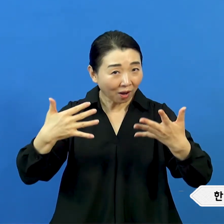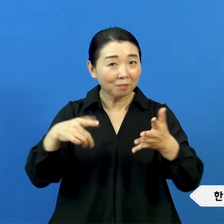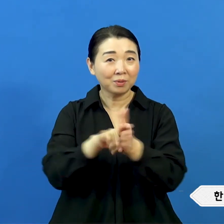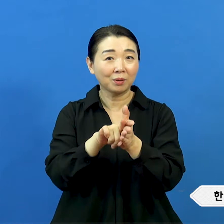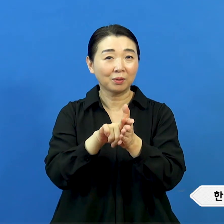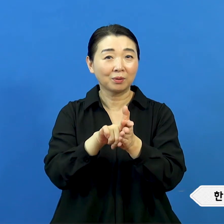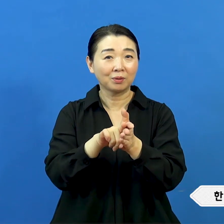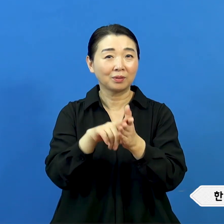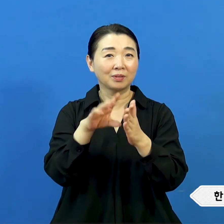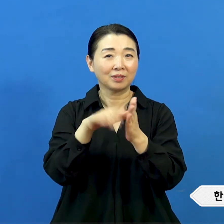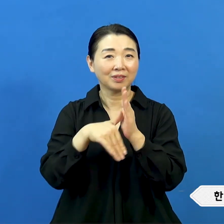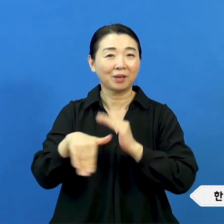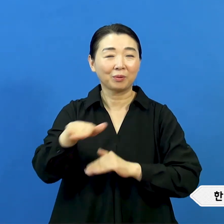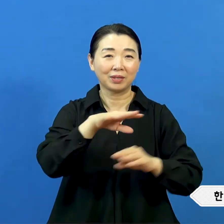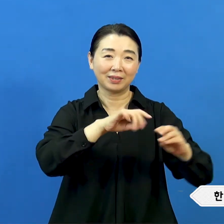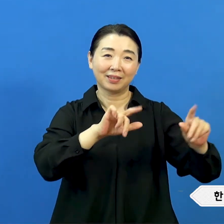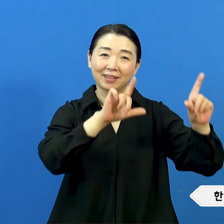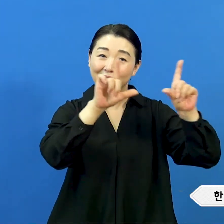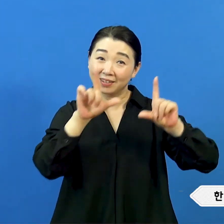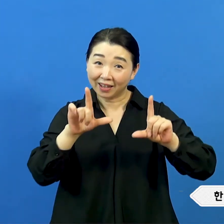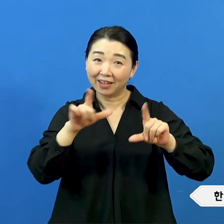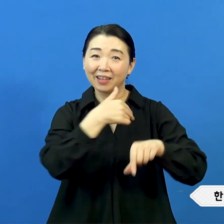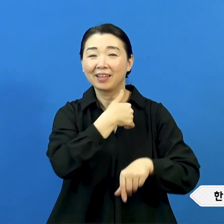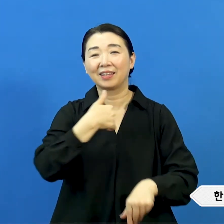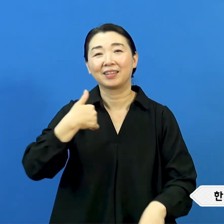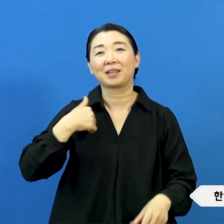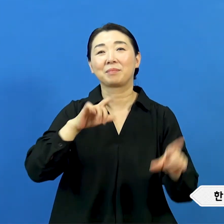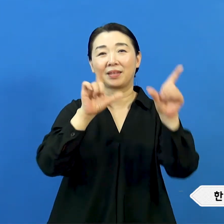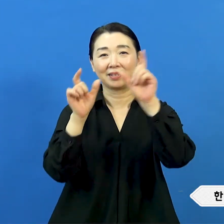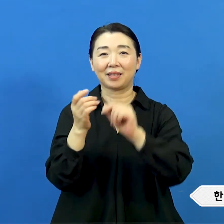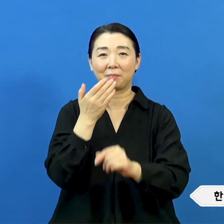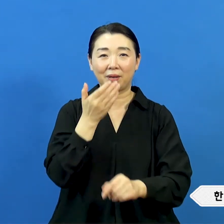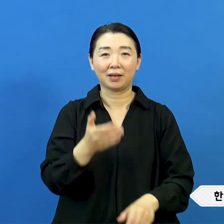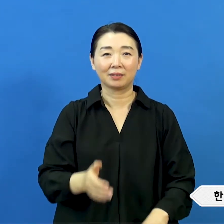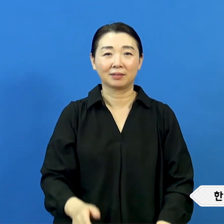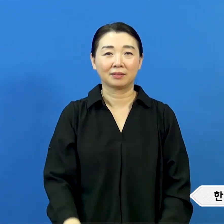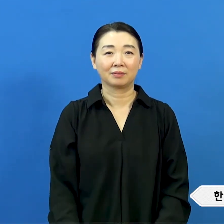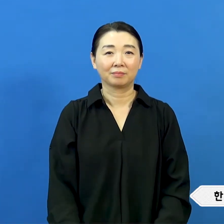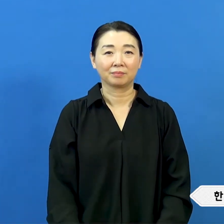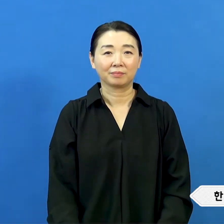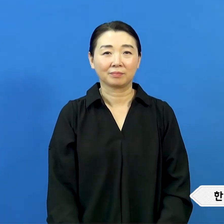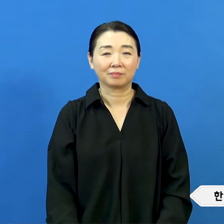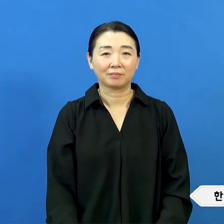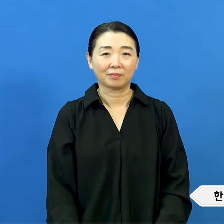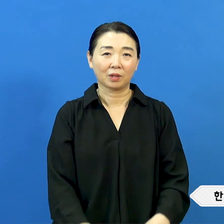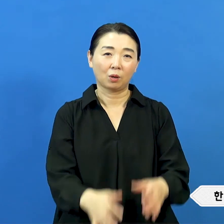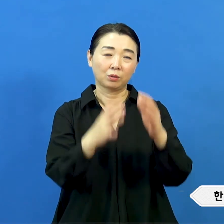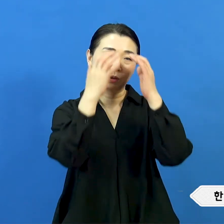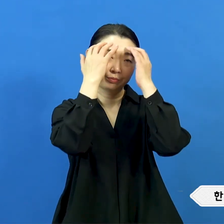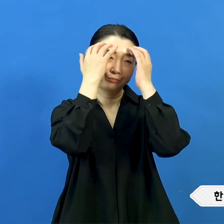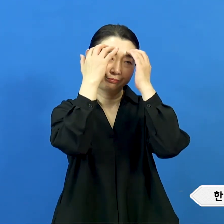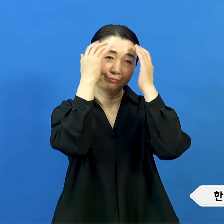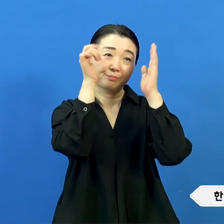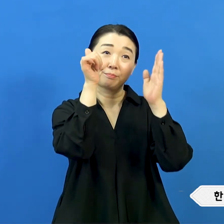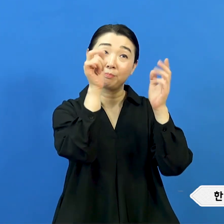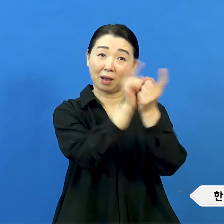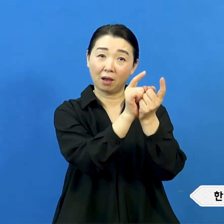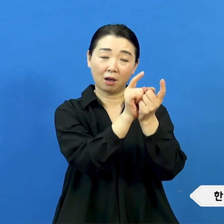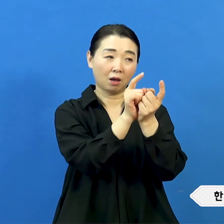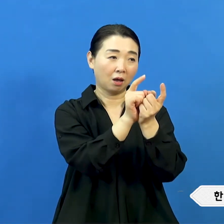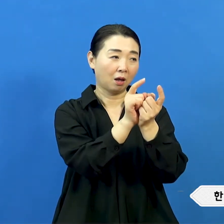때 우리가 이 땅의 삶을 담대하게 살 수가 있습니다. 어떤 시련을 당해도 낙심하지